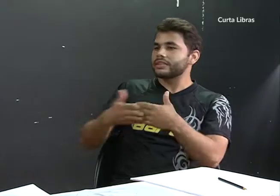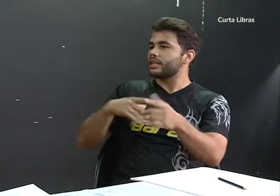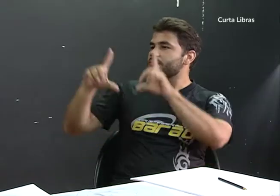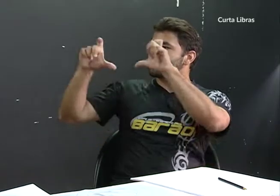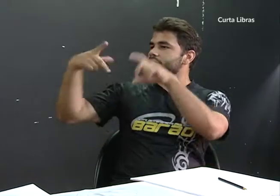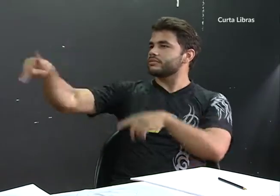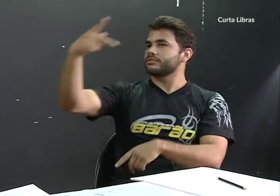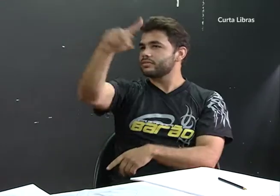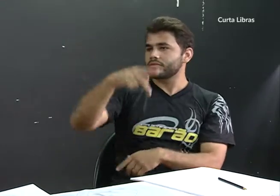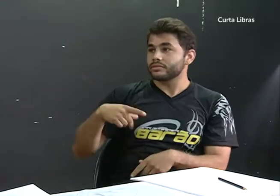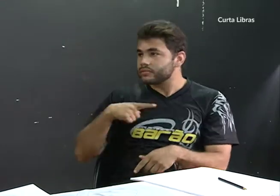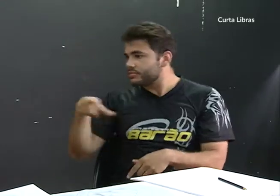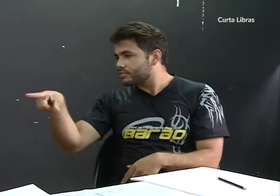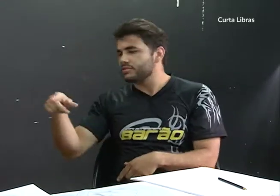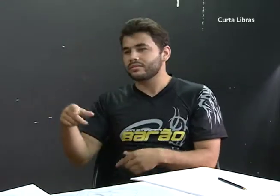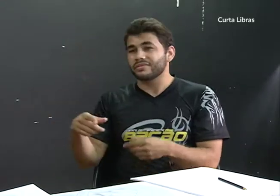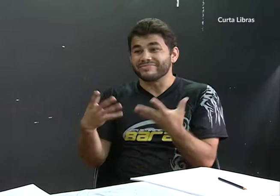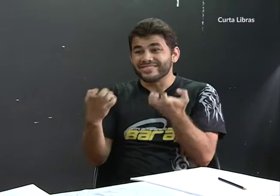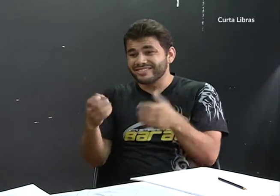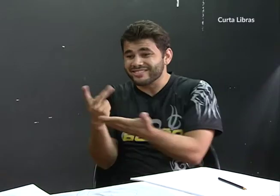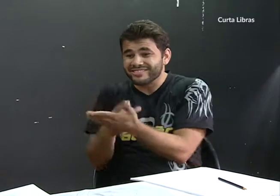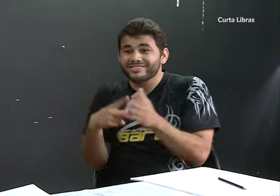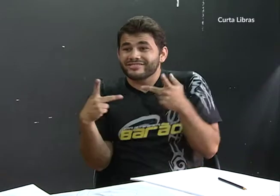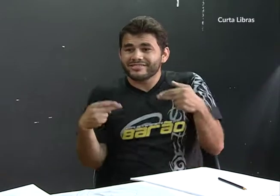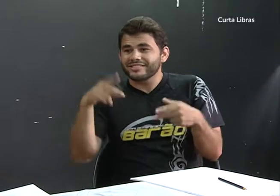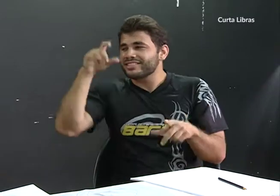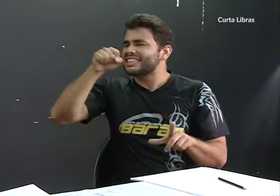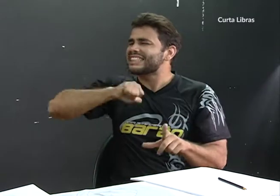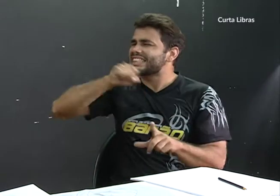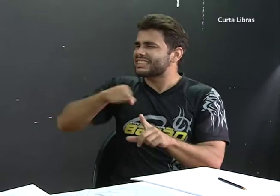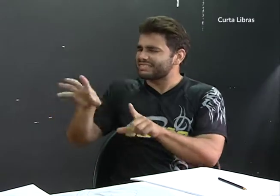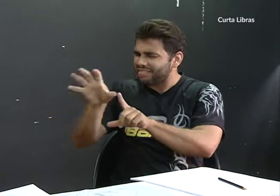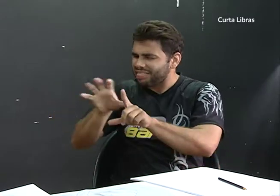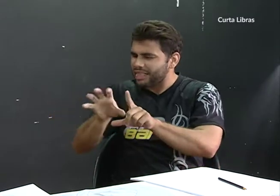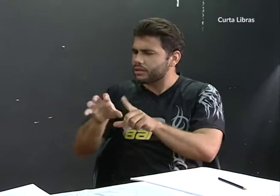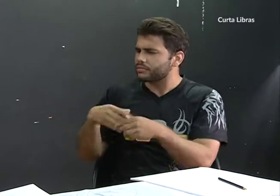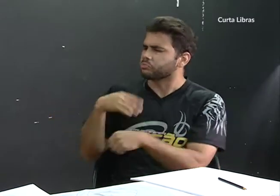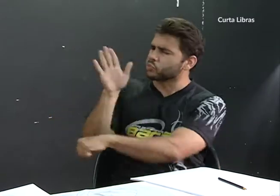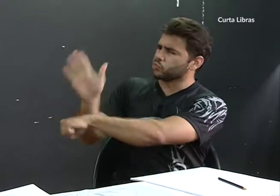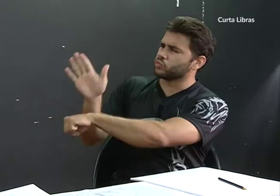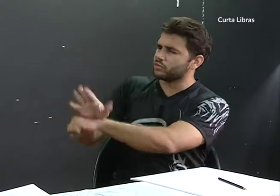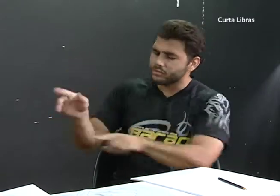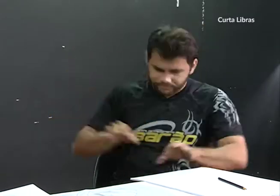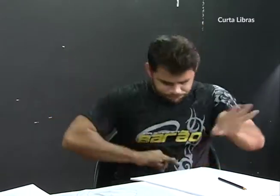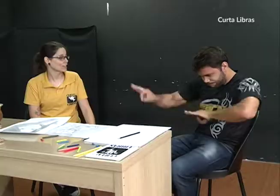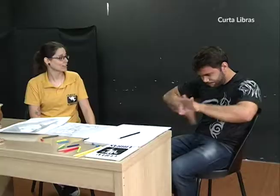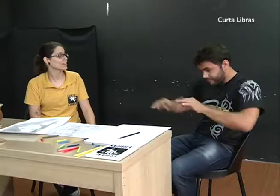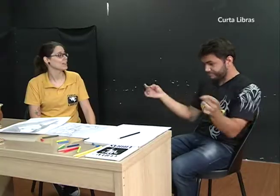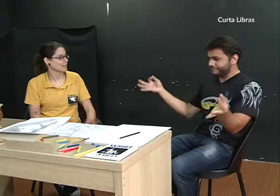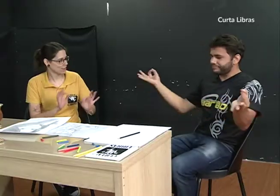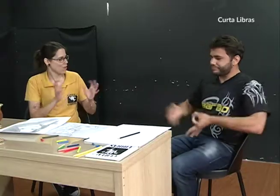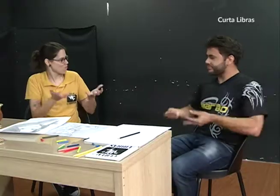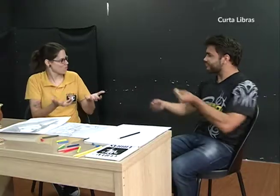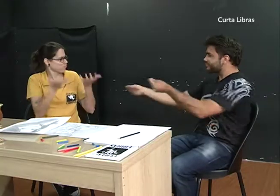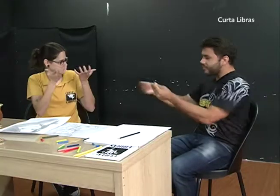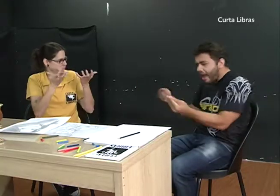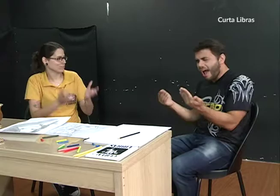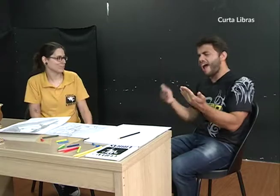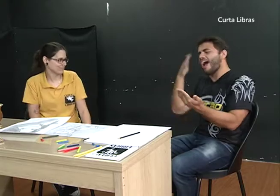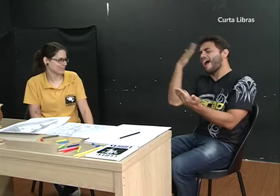eu desenho. Ou as pessoas me trazem uma foto antiga e eu ajudo a recriar aquela foto e elas ficam muito agradecidas, porque a foto fica como se fosse nova